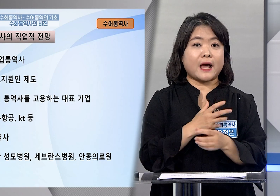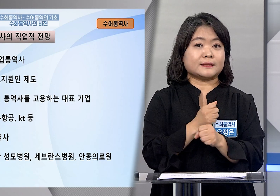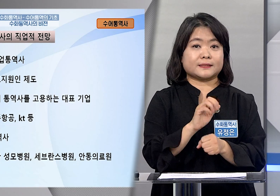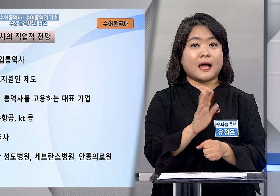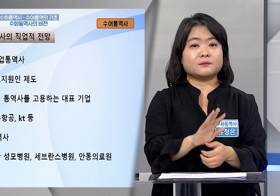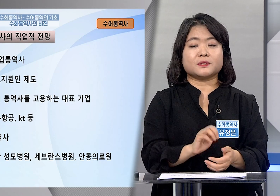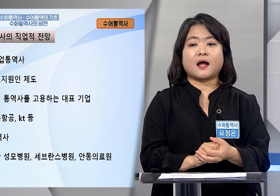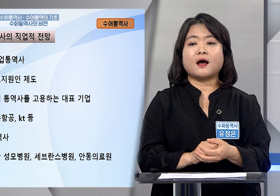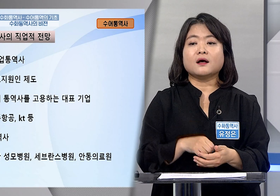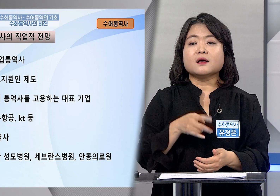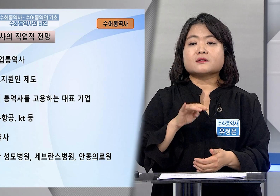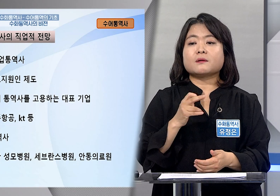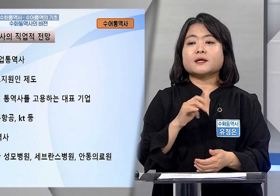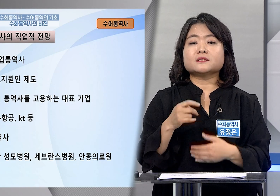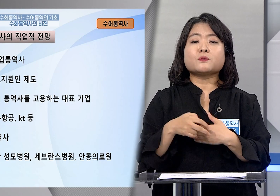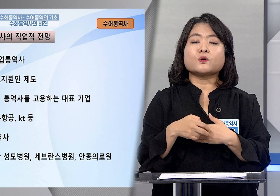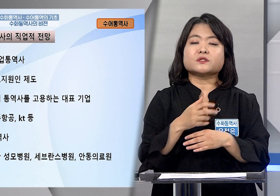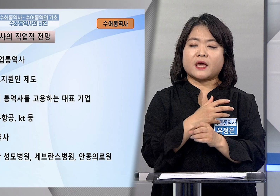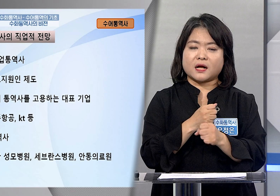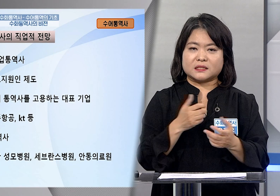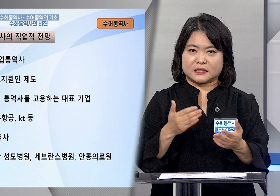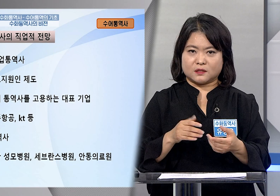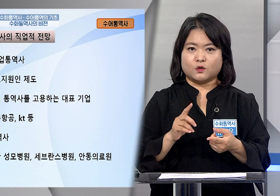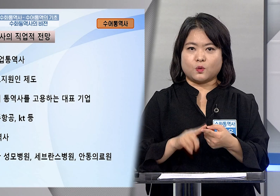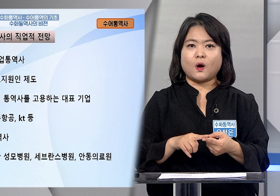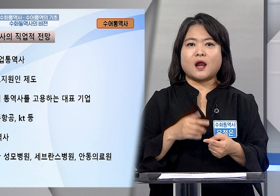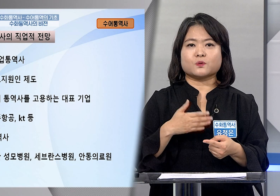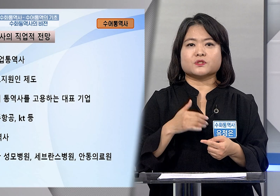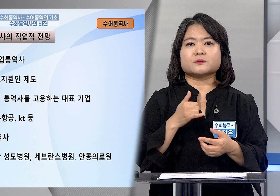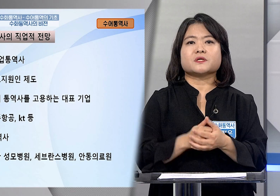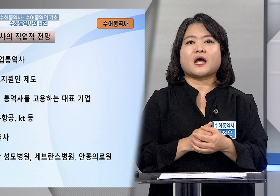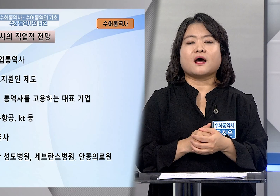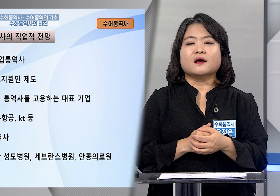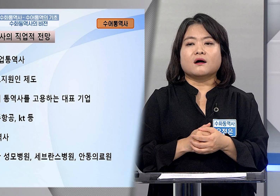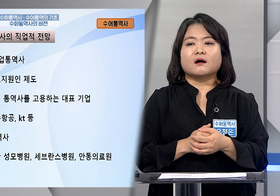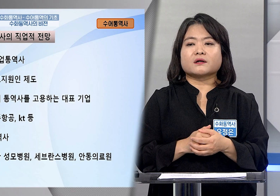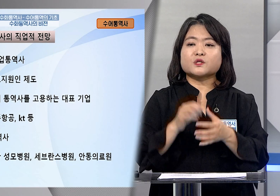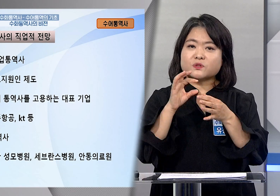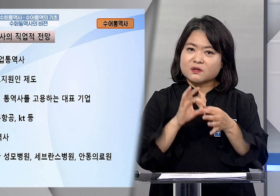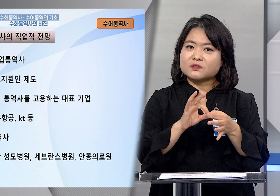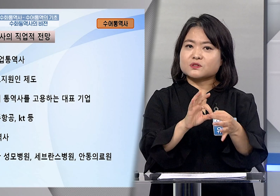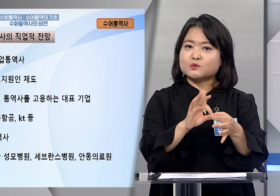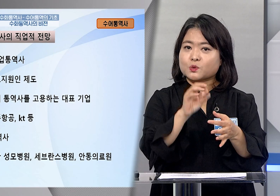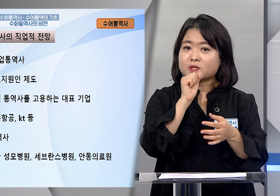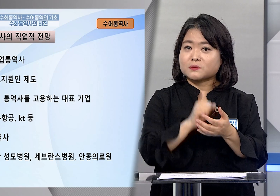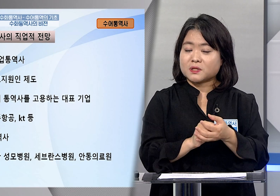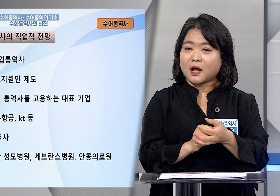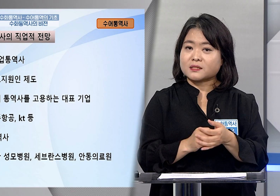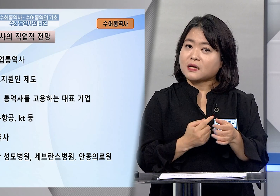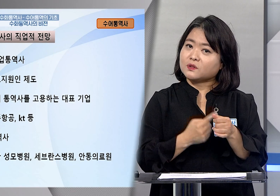계약직 아닙니다. 세브란스 병원은 계약직인 걸로 알고 있습니다. 계속 이어졌으면 좋겠습니다. 작년인가